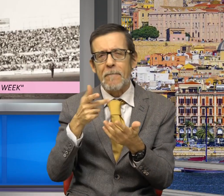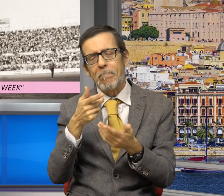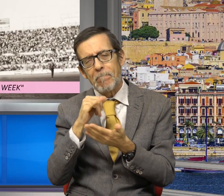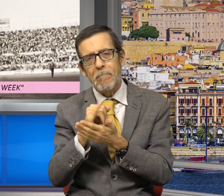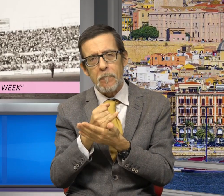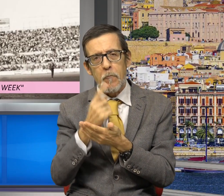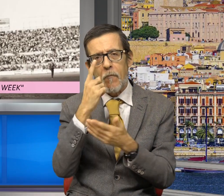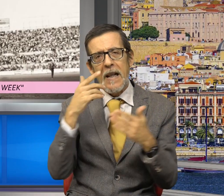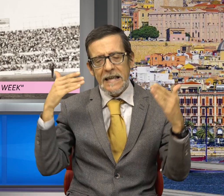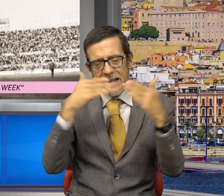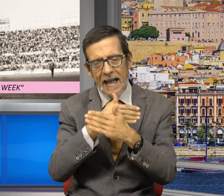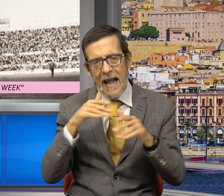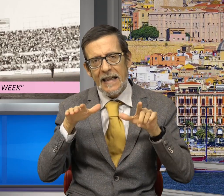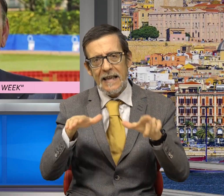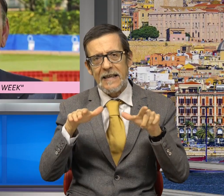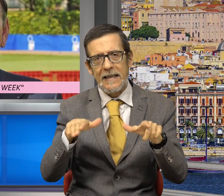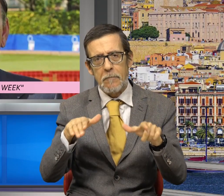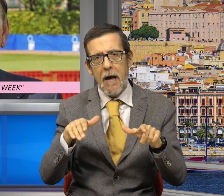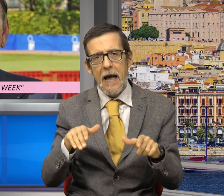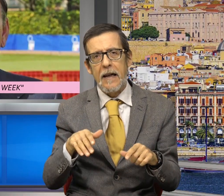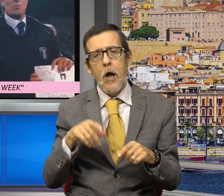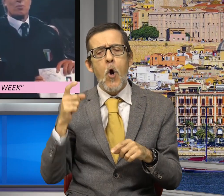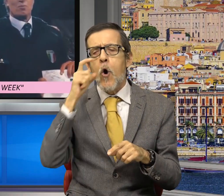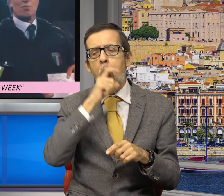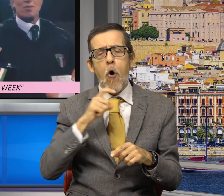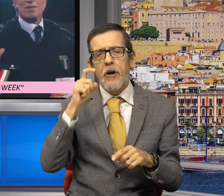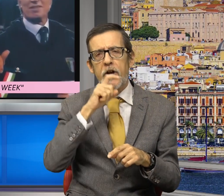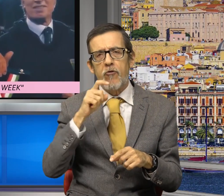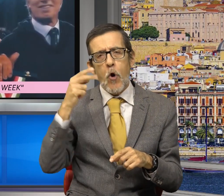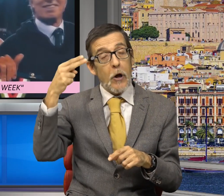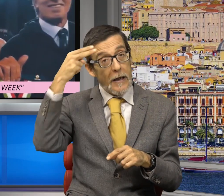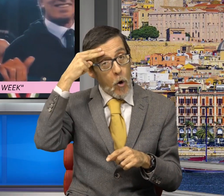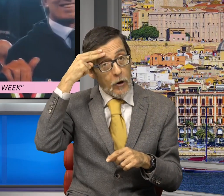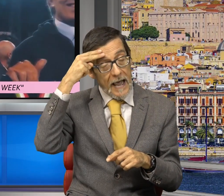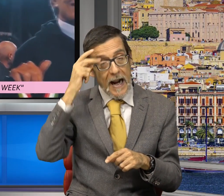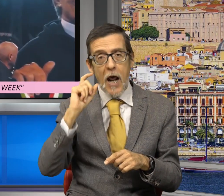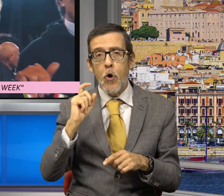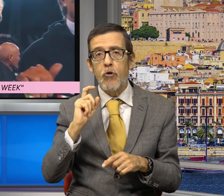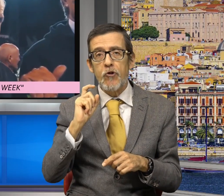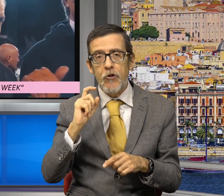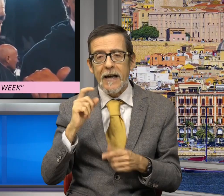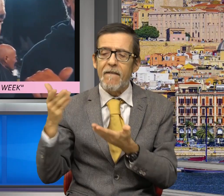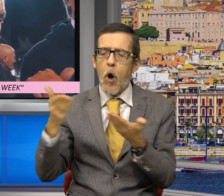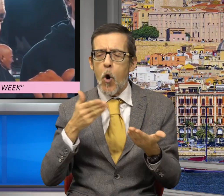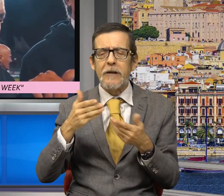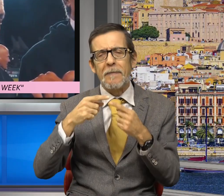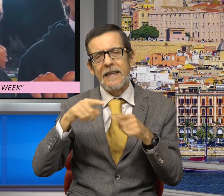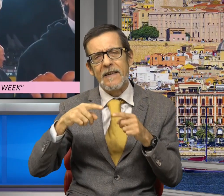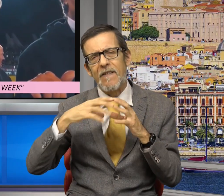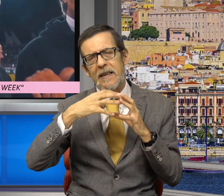della settimana che ogni giorno ricorderanno Gigi Riva in location diverse con ospiti diversi. Nel weekend il gran